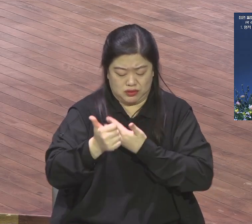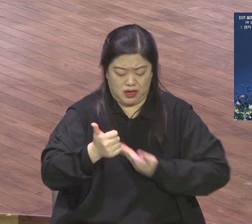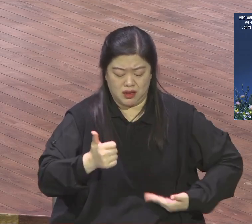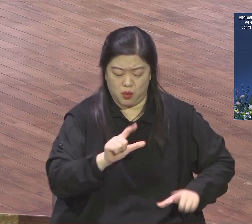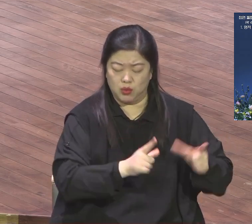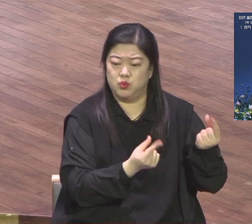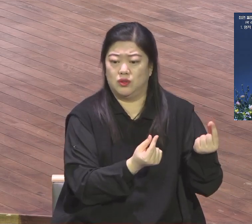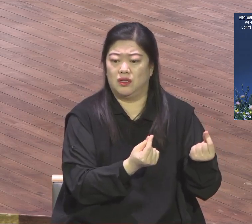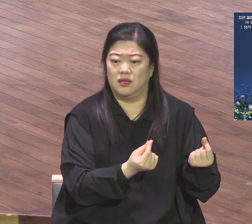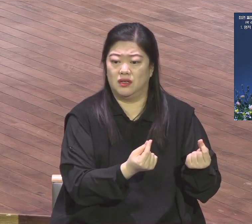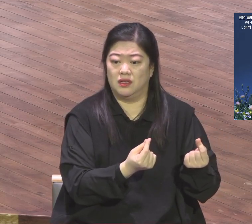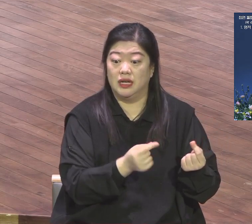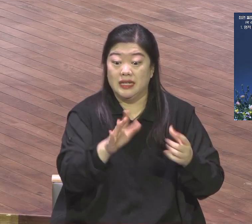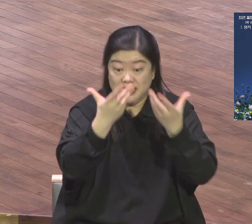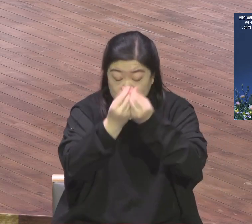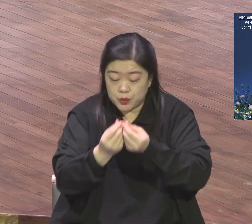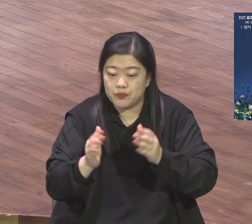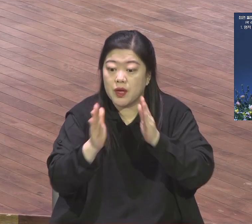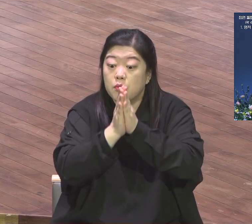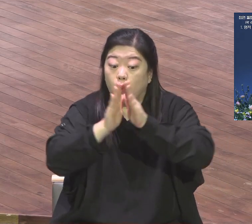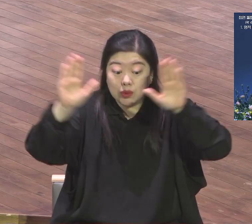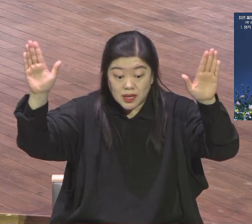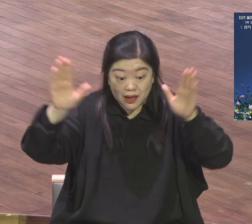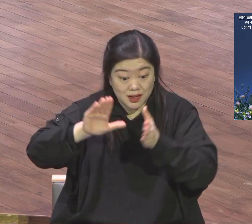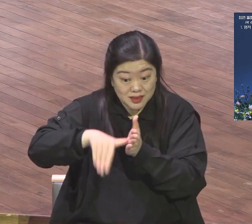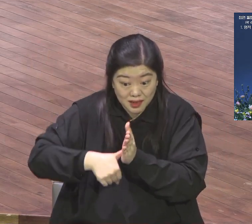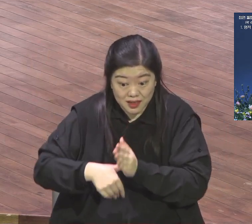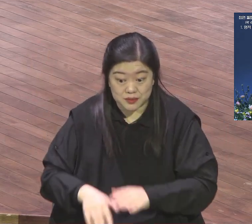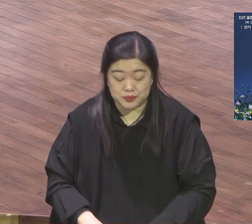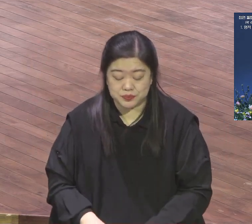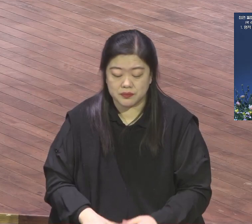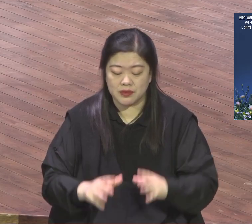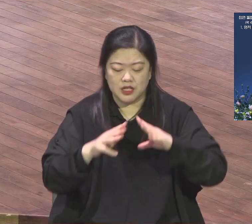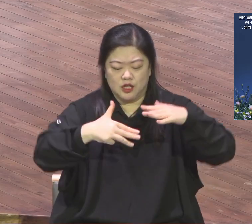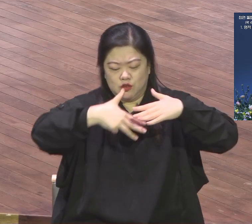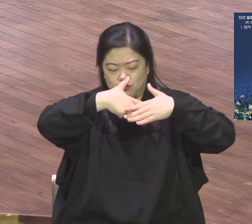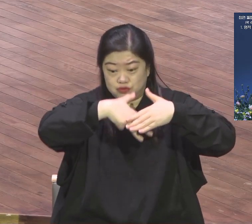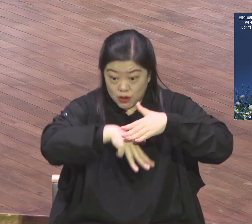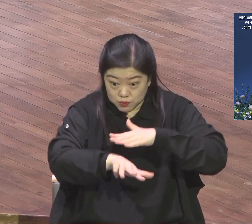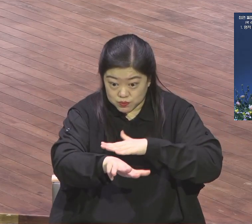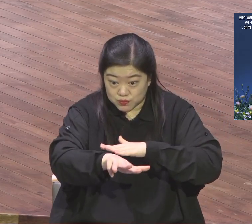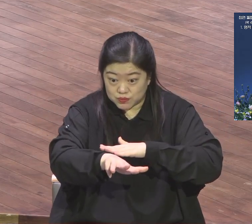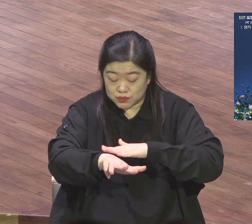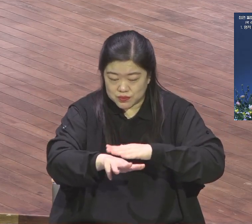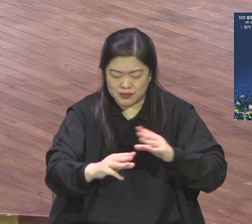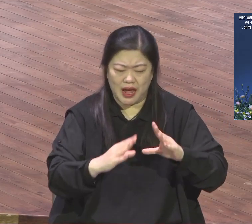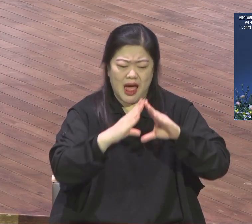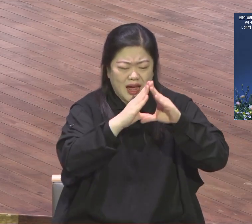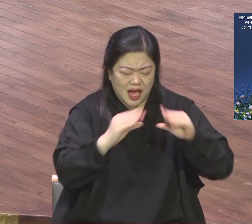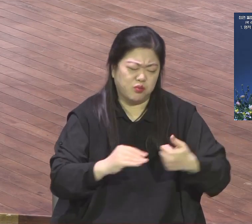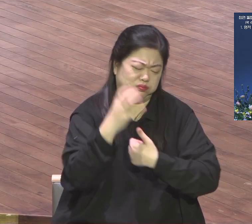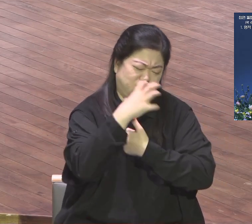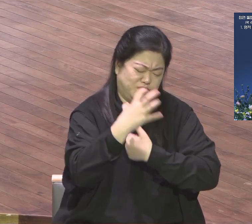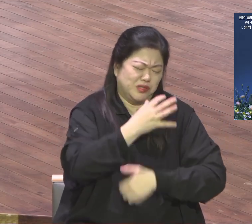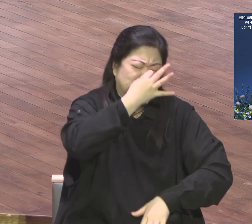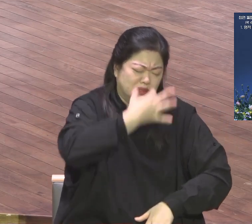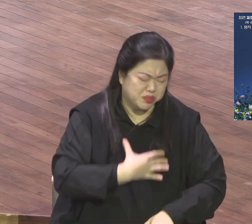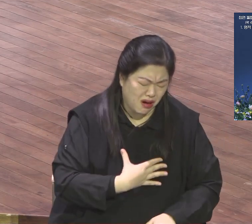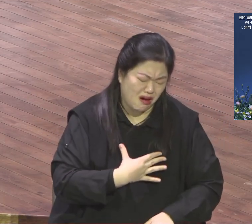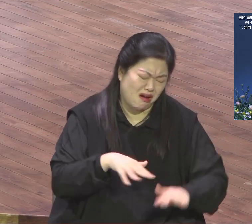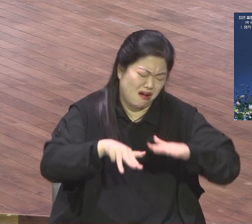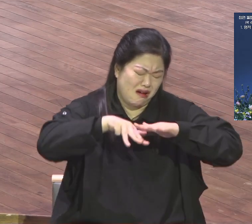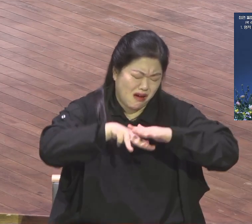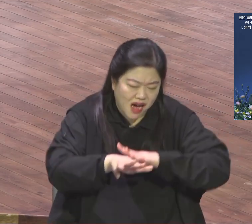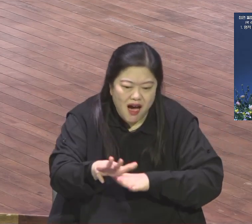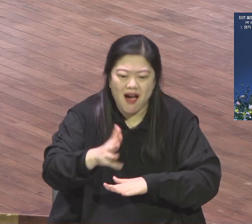애굽에 그냥 살게 놔두지. 애굽에 그냥 노예생활 하도록 놔두지. 왜 여기 와서 우리 죽게 만드냐?